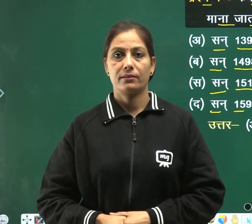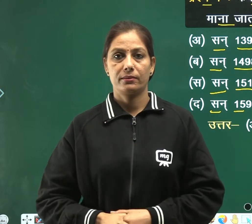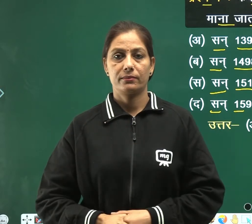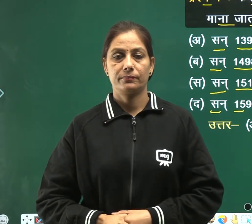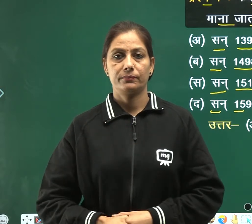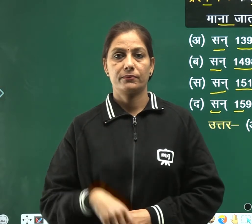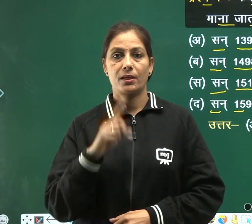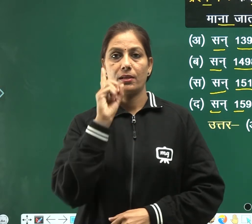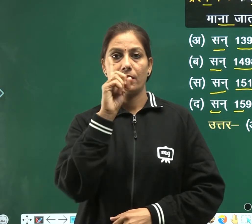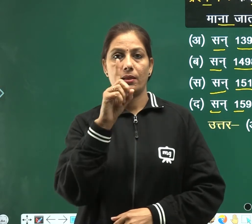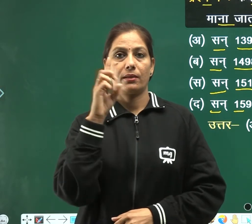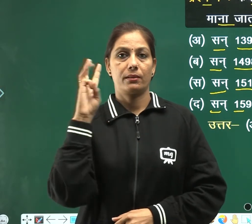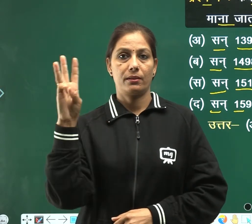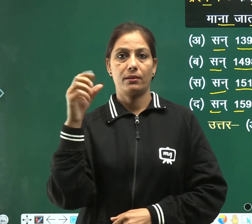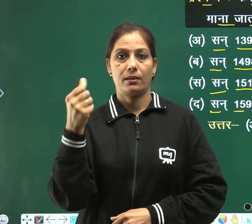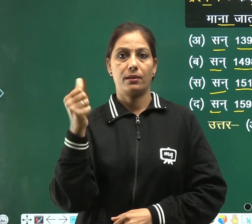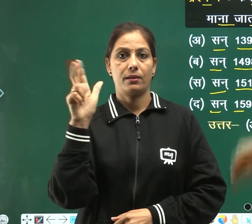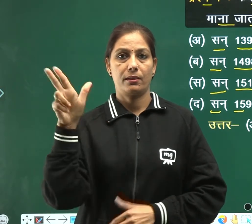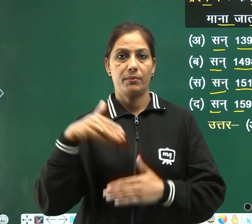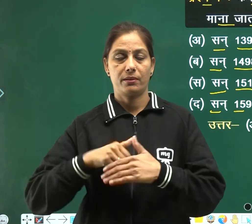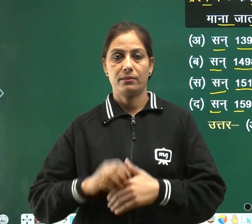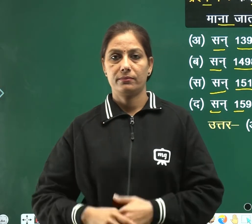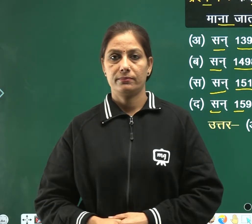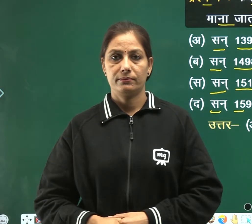सन 1398 में।